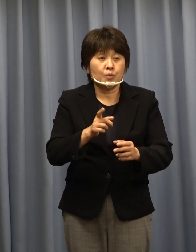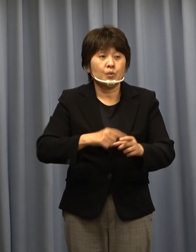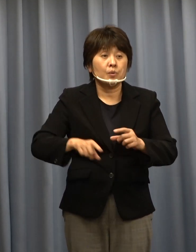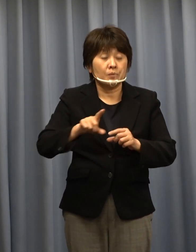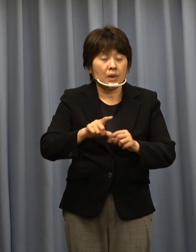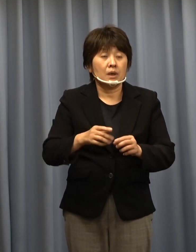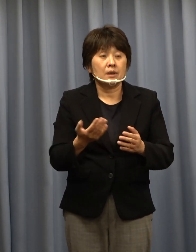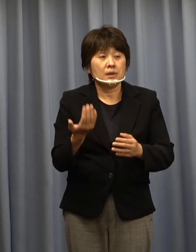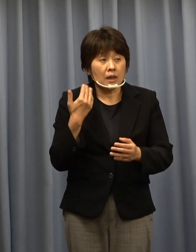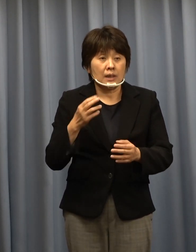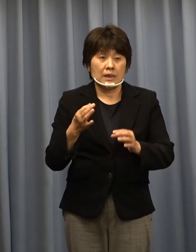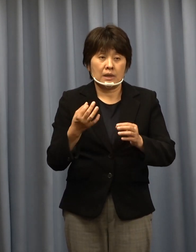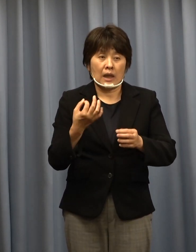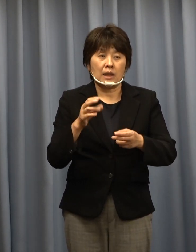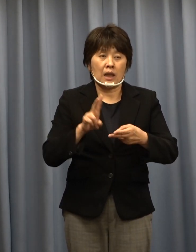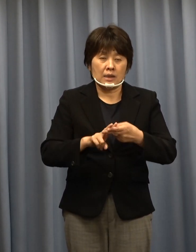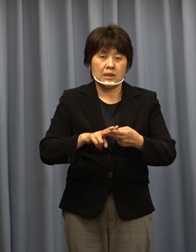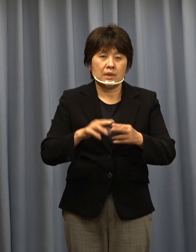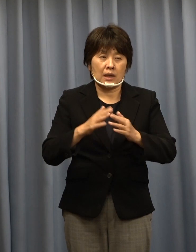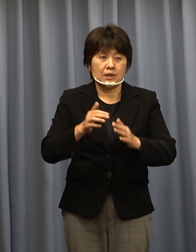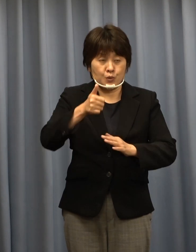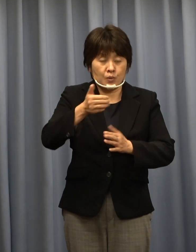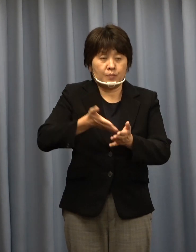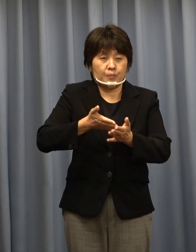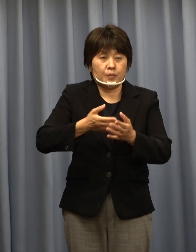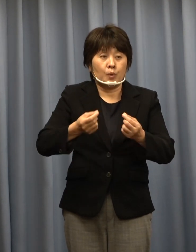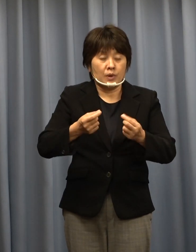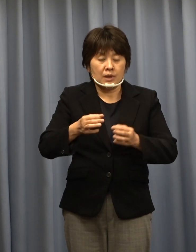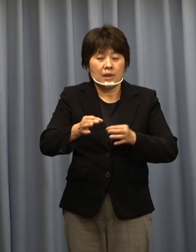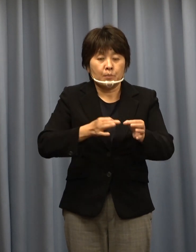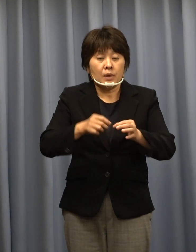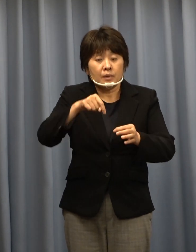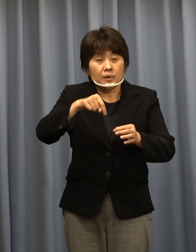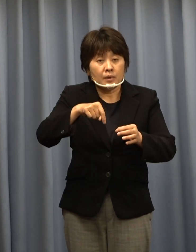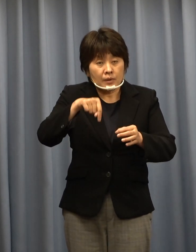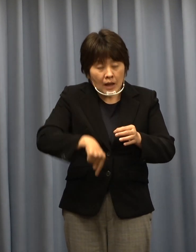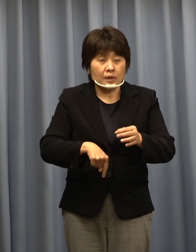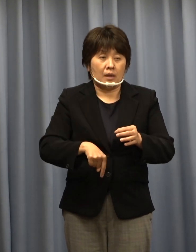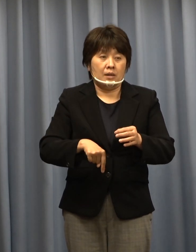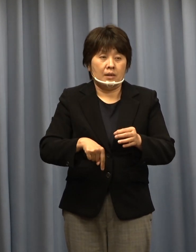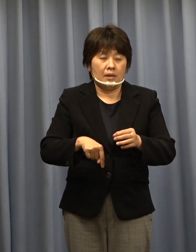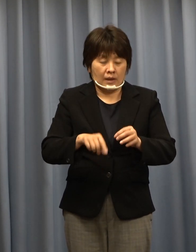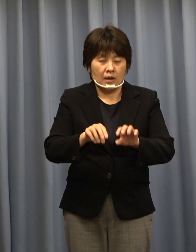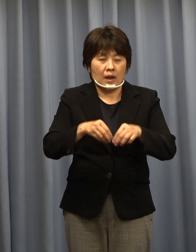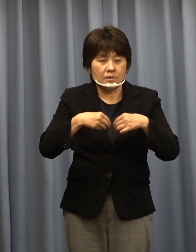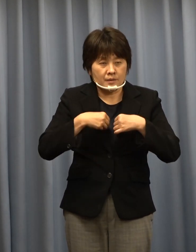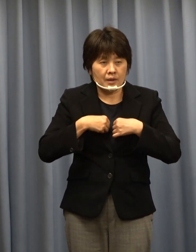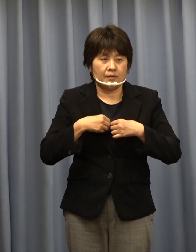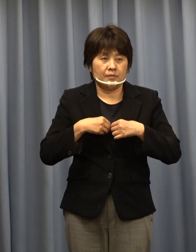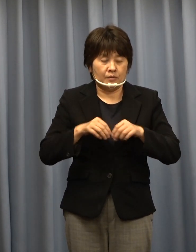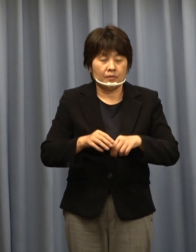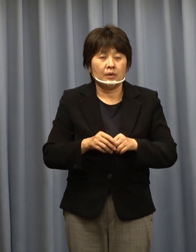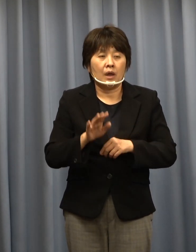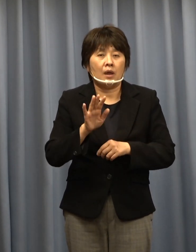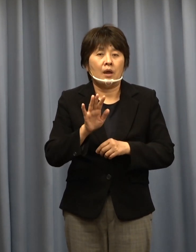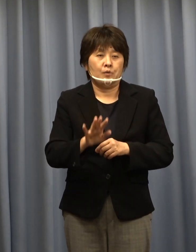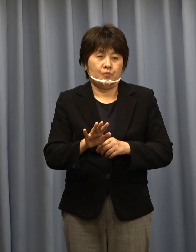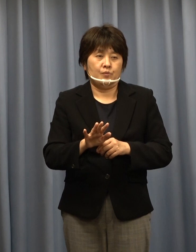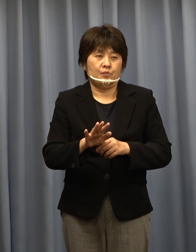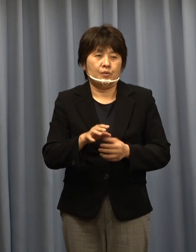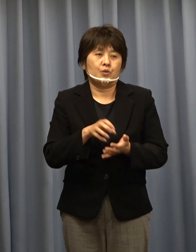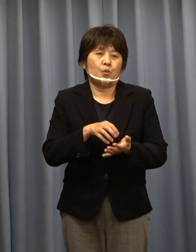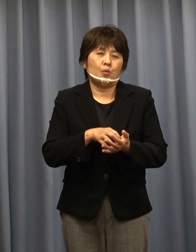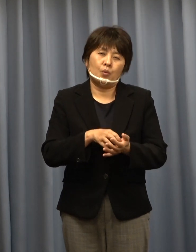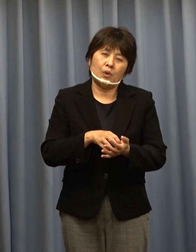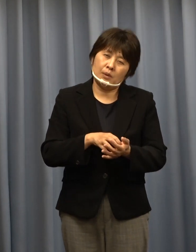ほど金井先生がおっしゃったように、デパートの中で具体的に感染するというエビデンスは確かにそんなあ